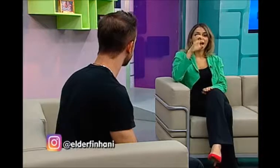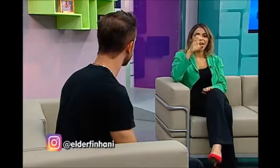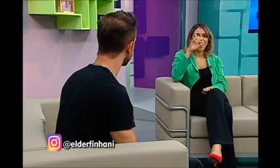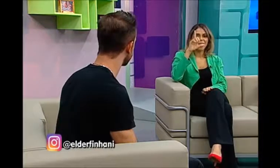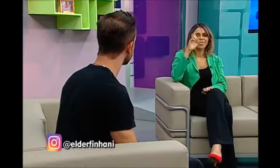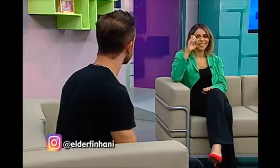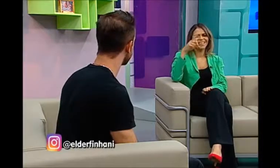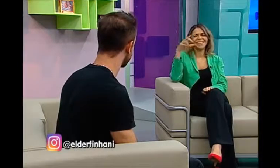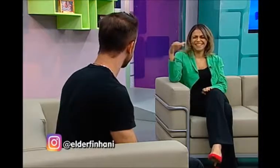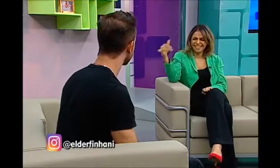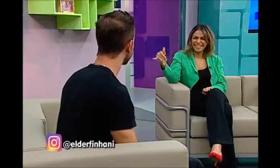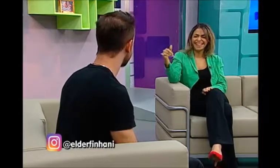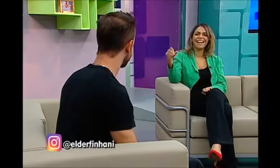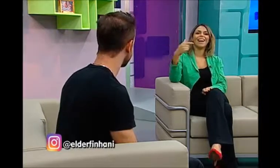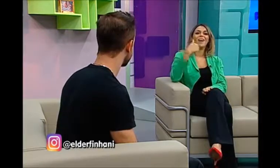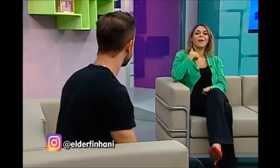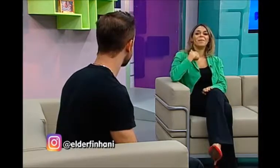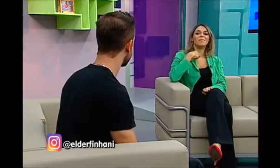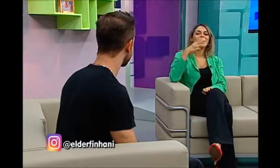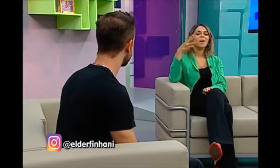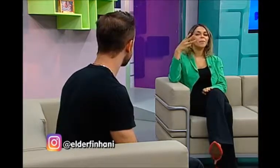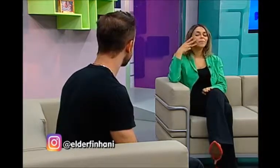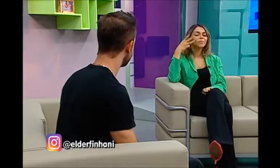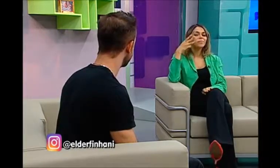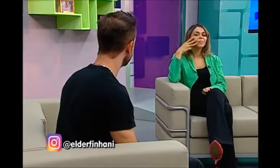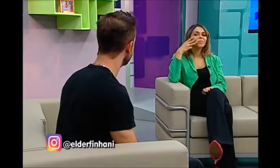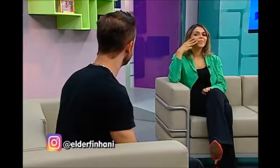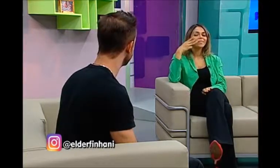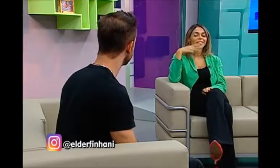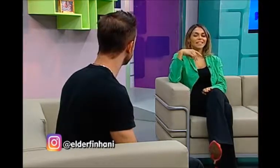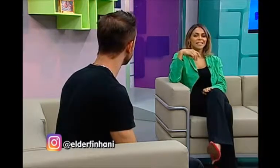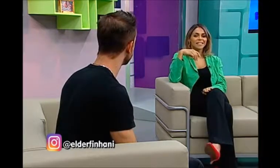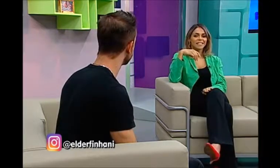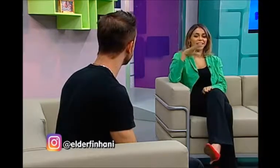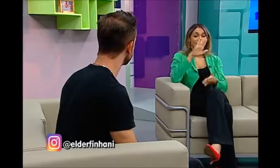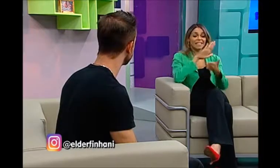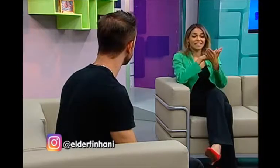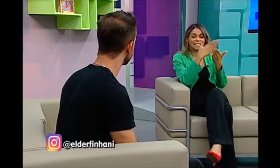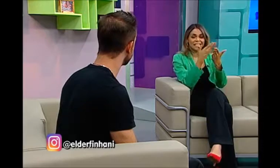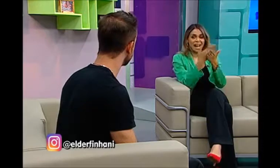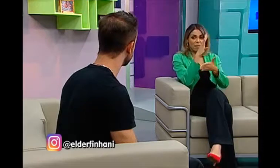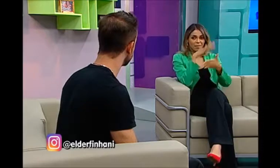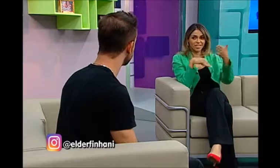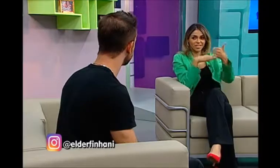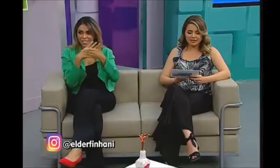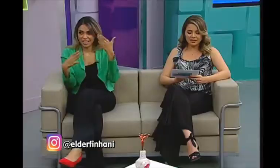@HélderFinhani. O da Mari, os contatos da Mariana Laís de Lima, nossa intérprete de Libras, é